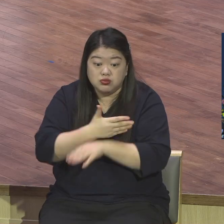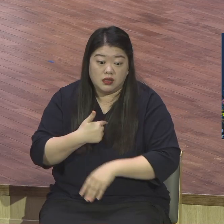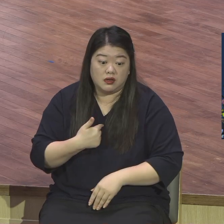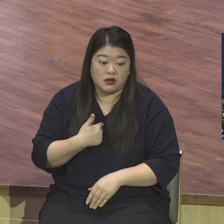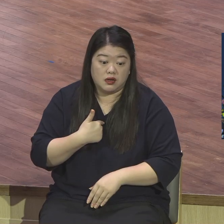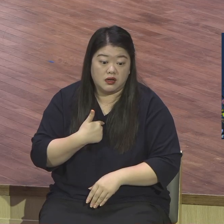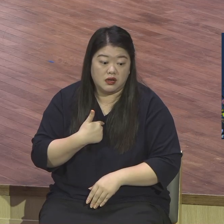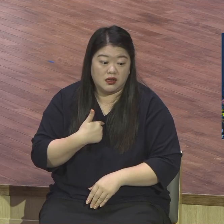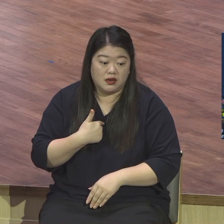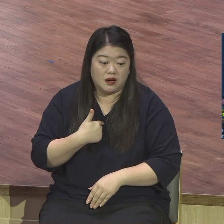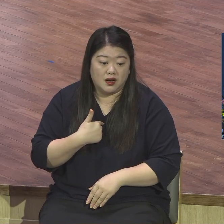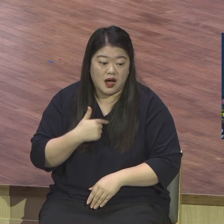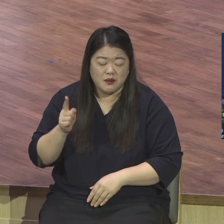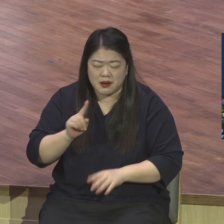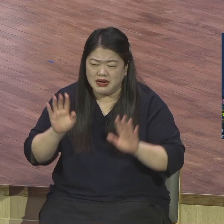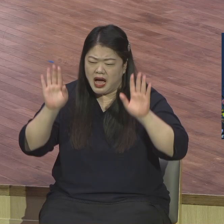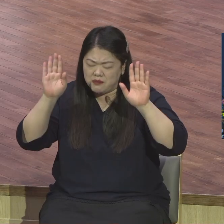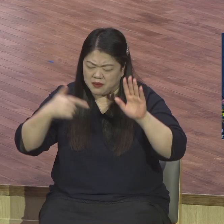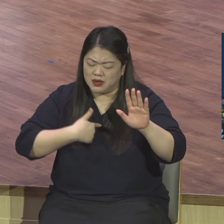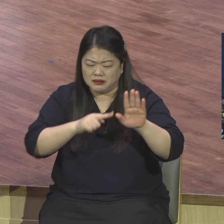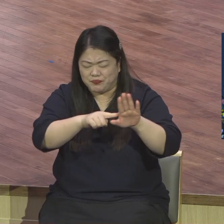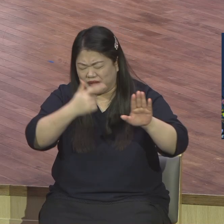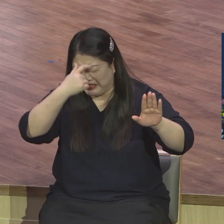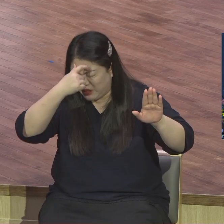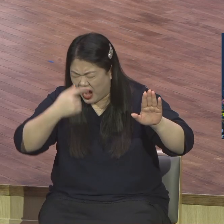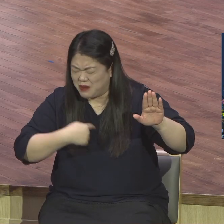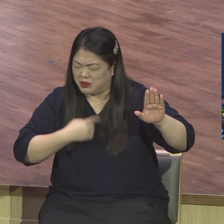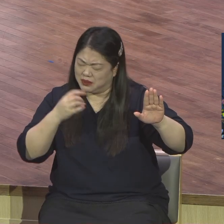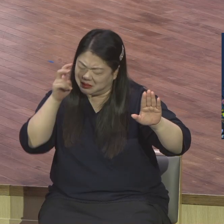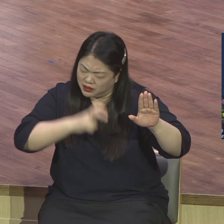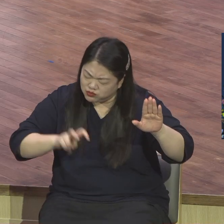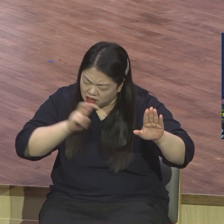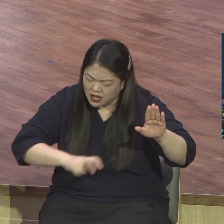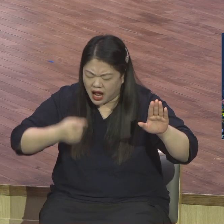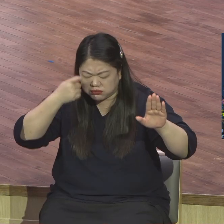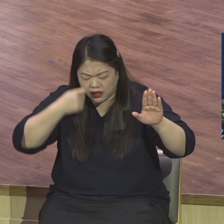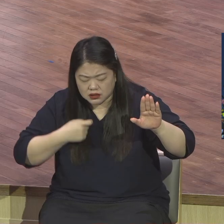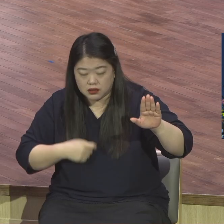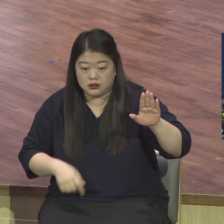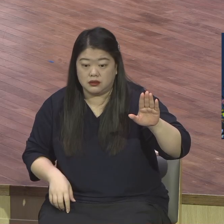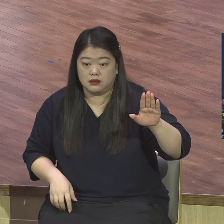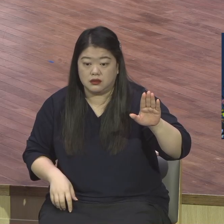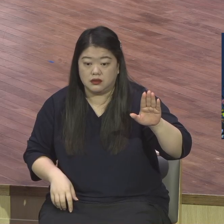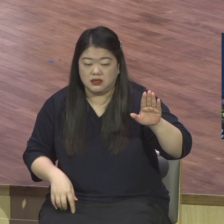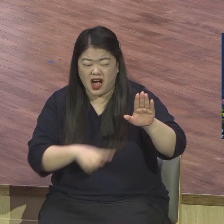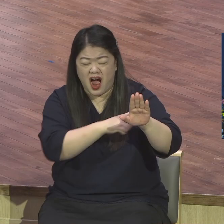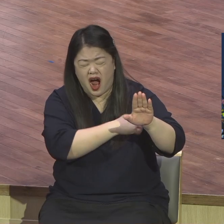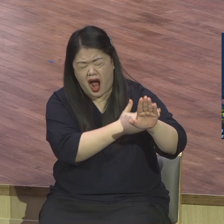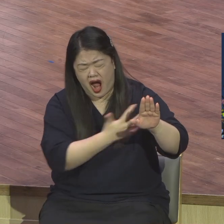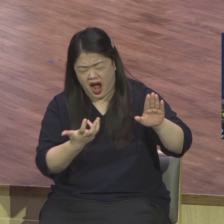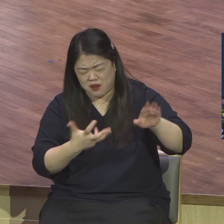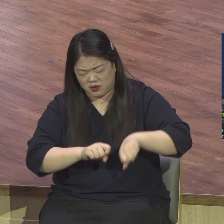쏟아야 뭐 좀 제 조금 용서 받은 것 같은 기분.